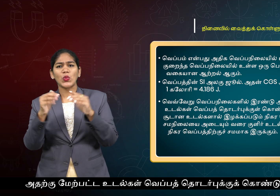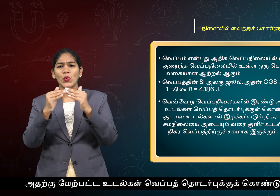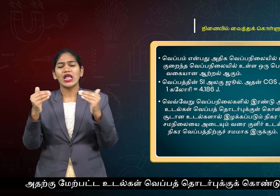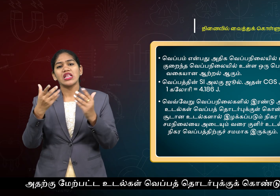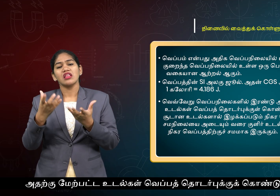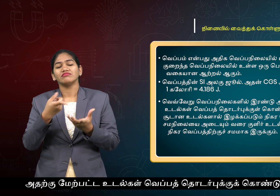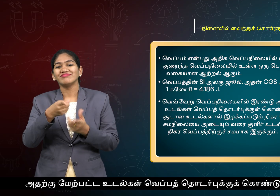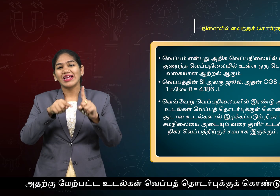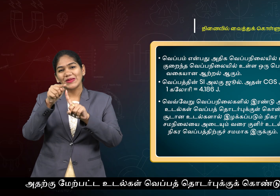வரப்படும்போது